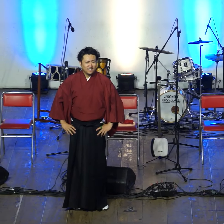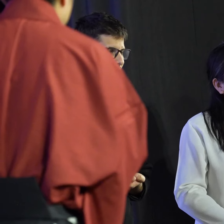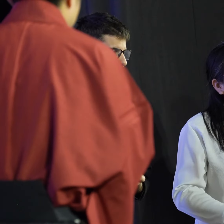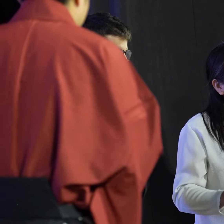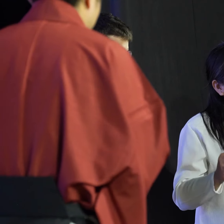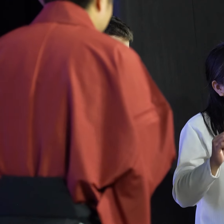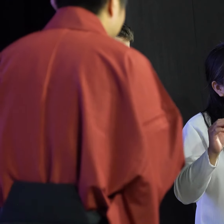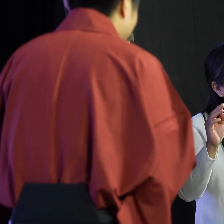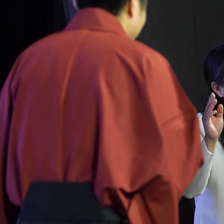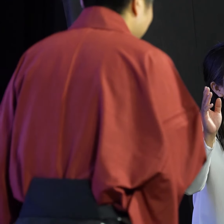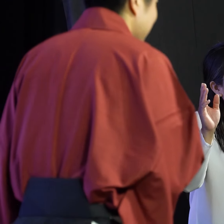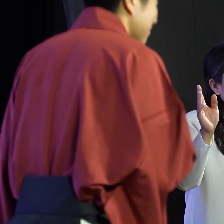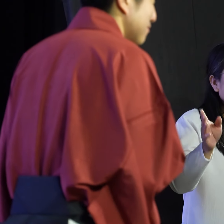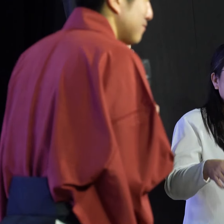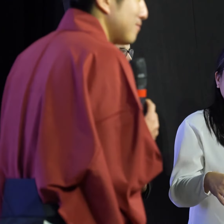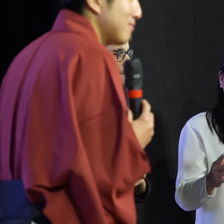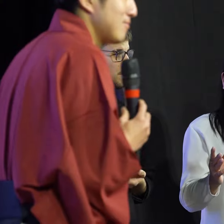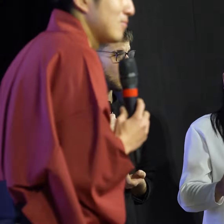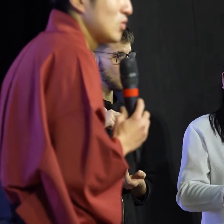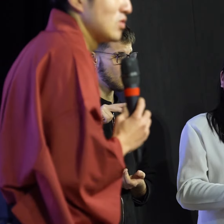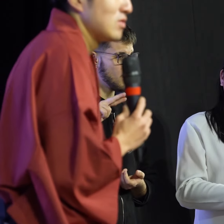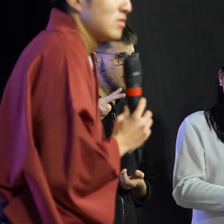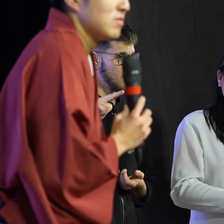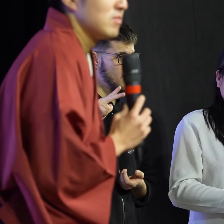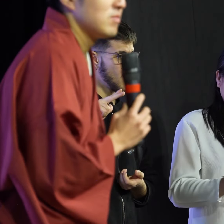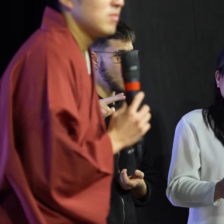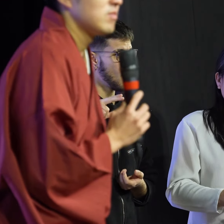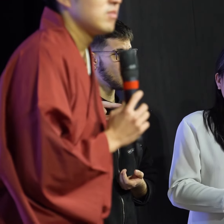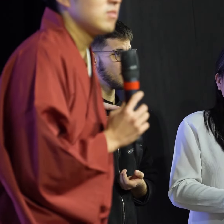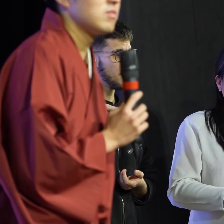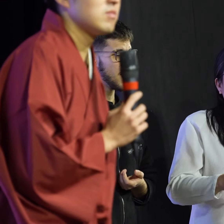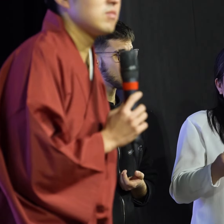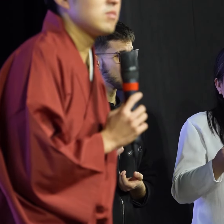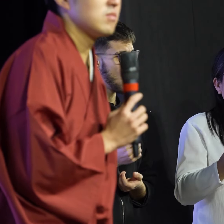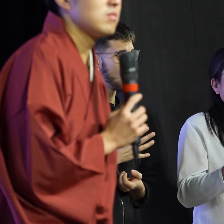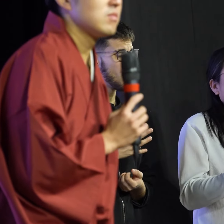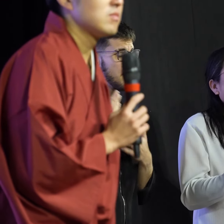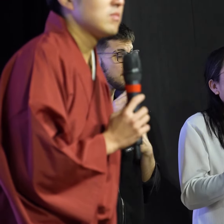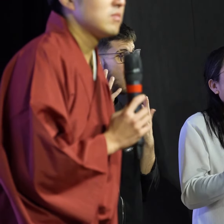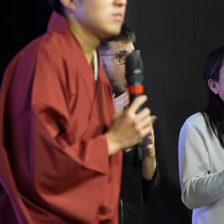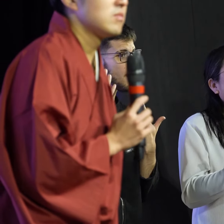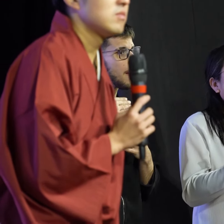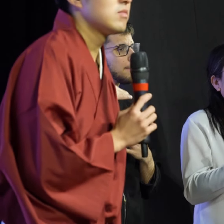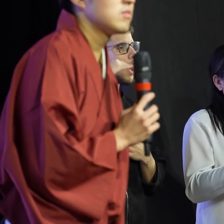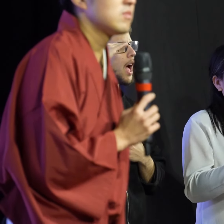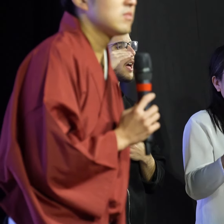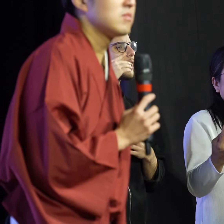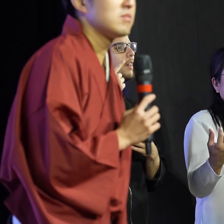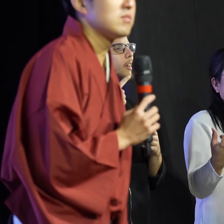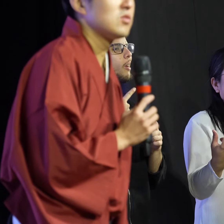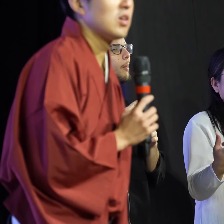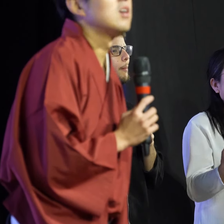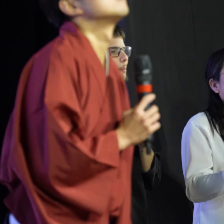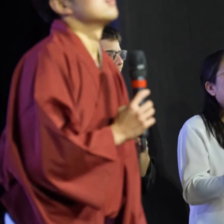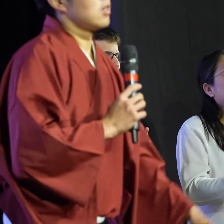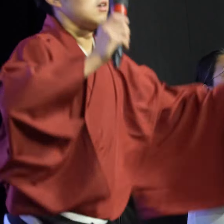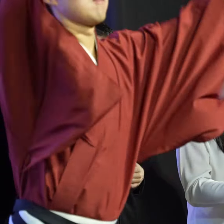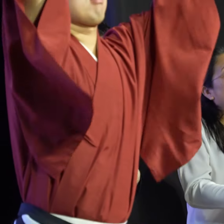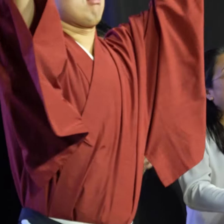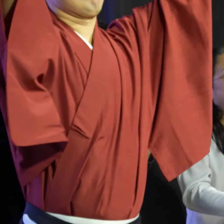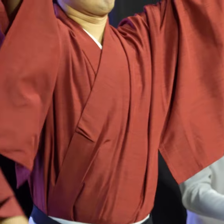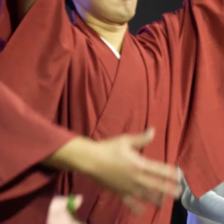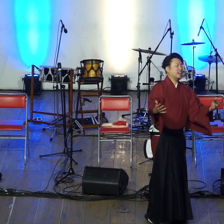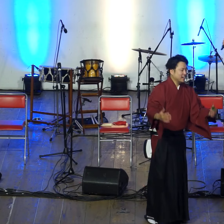Ele fala assim que meu irmão mais novo ganhou mais palmas, mas a qualidade das palmas que eu recebi